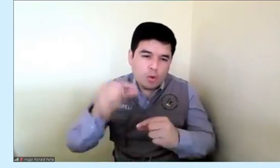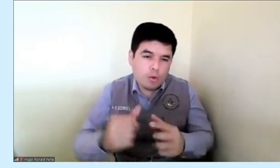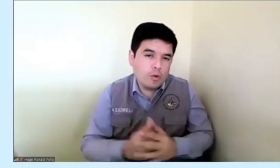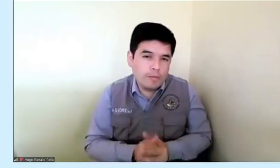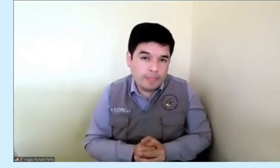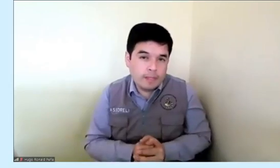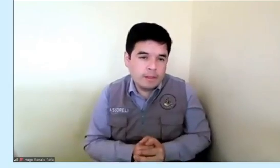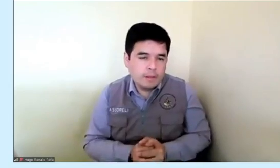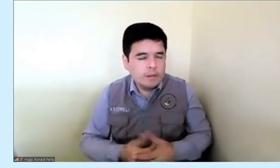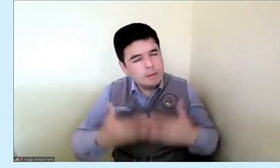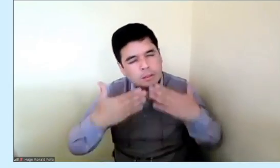más poco a poco.